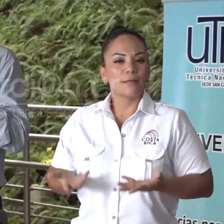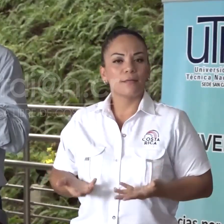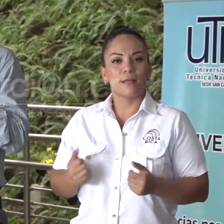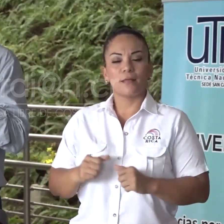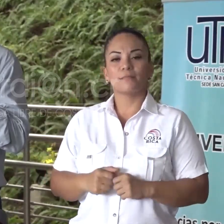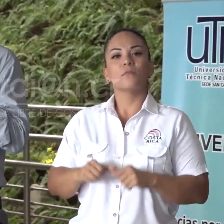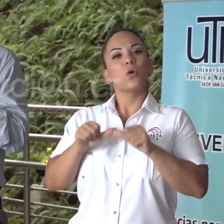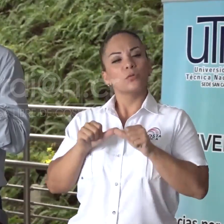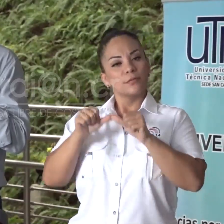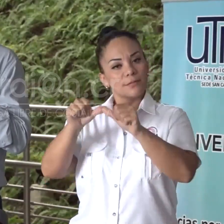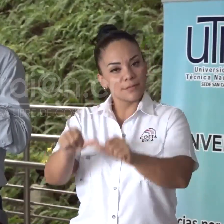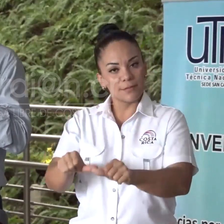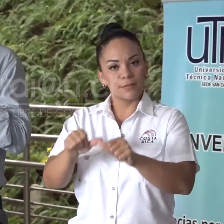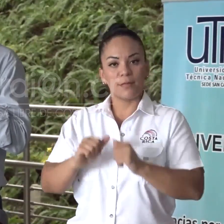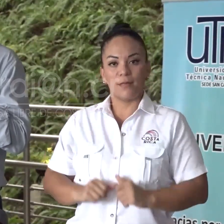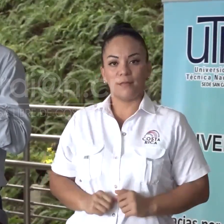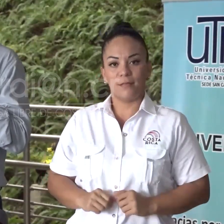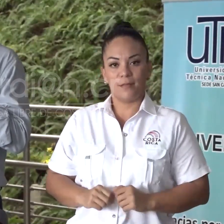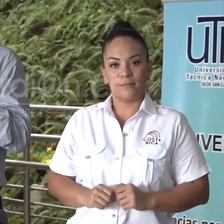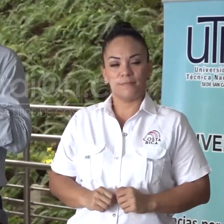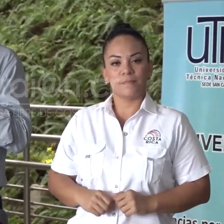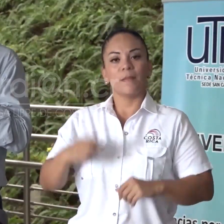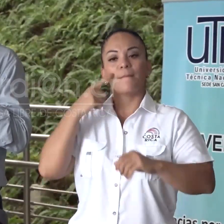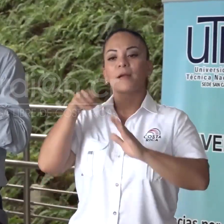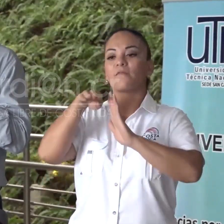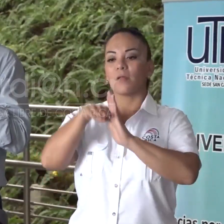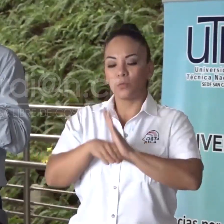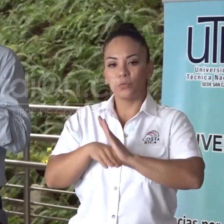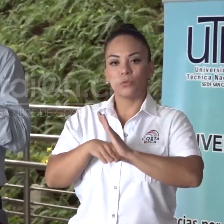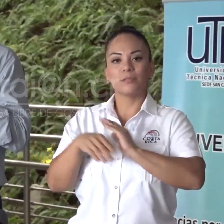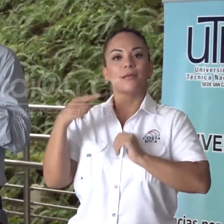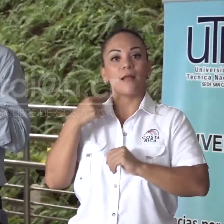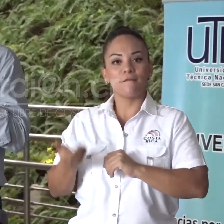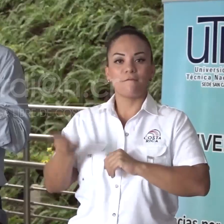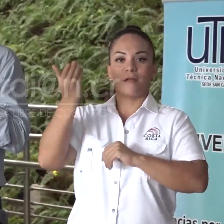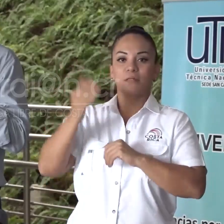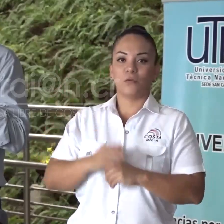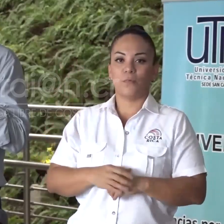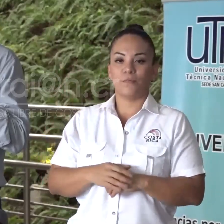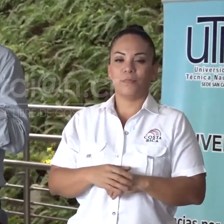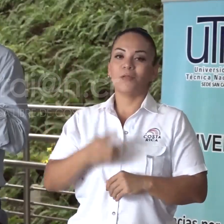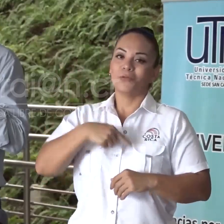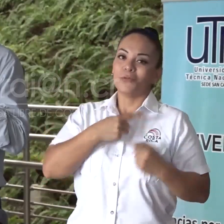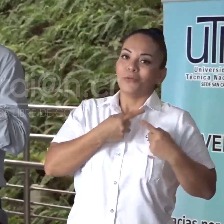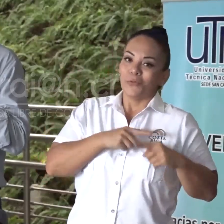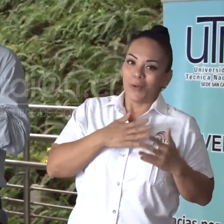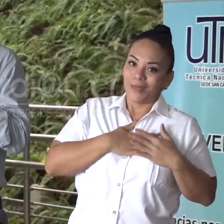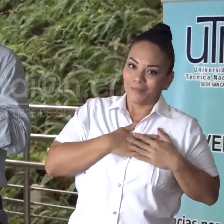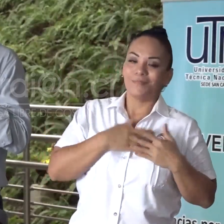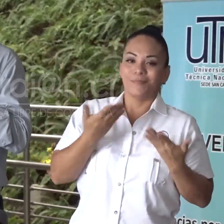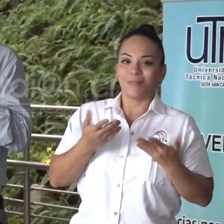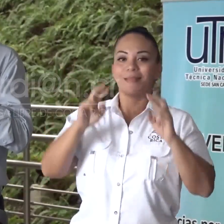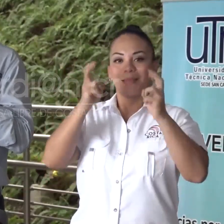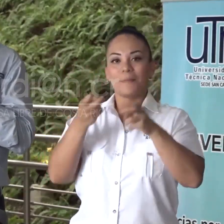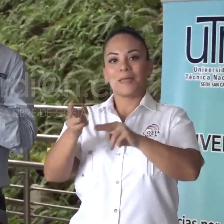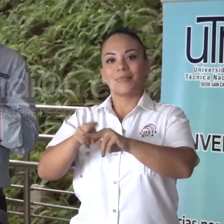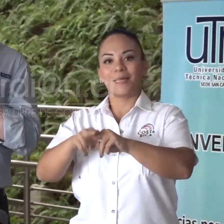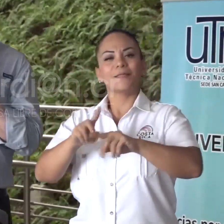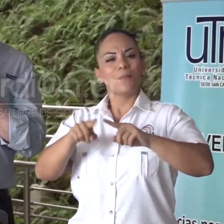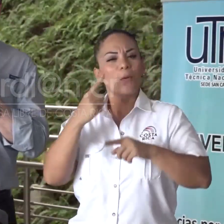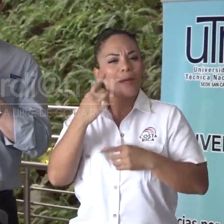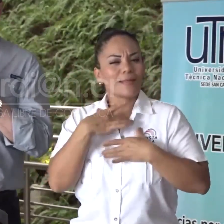bastante consistente en reducir la inflación, que nos duele un poquito por las tasas de interés. Pero